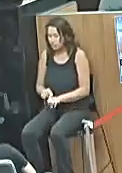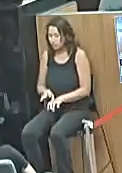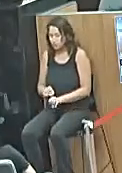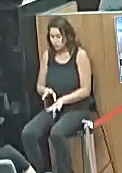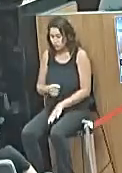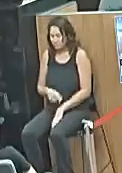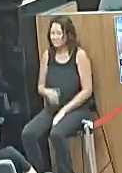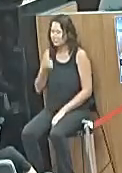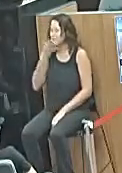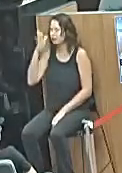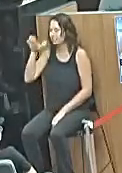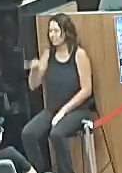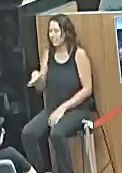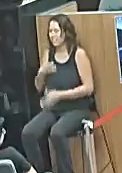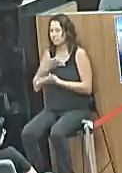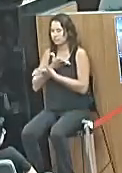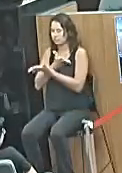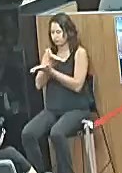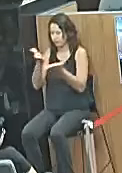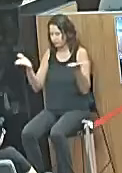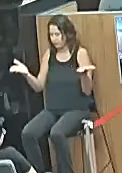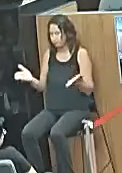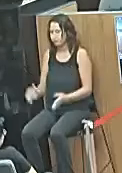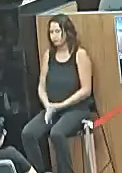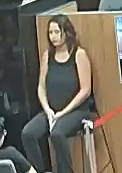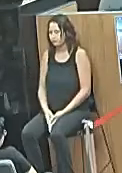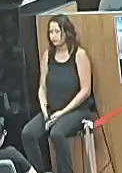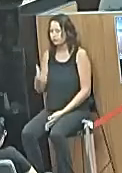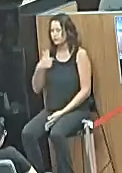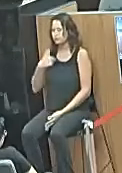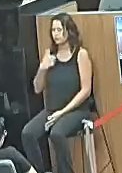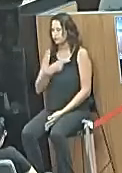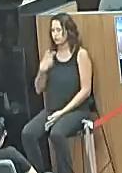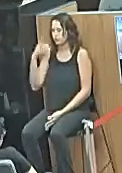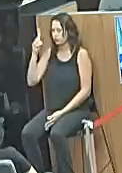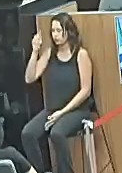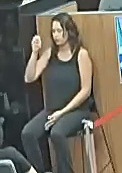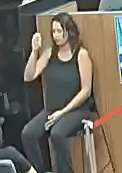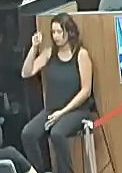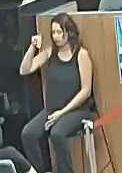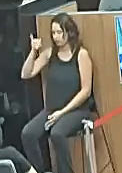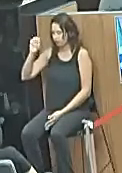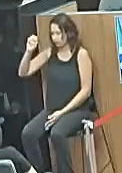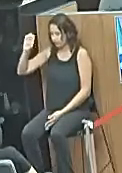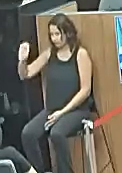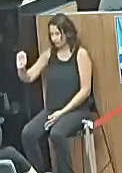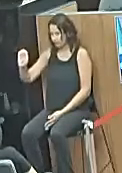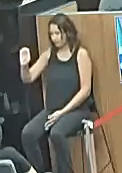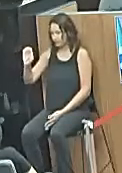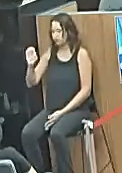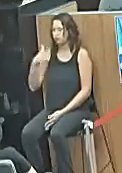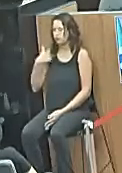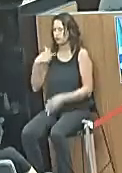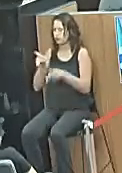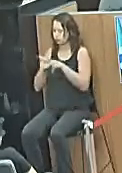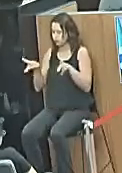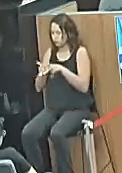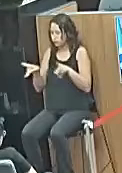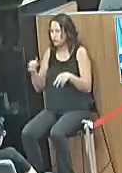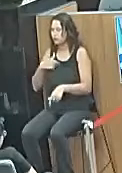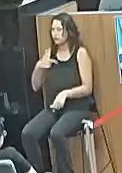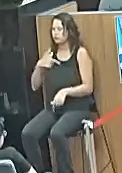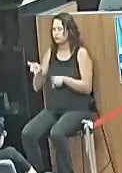boa tarde de todas boa tarde a todos o denise de paulo romano professora coordenadora